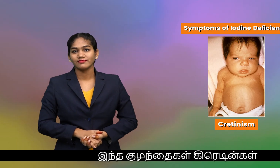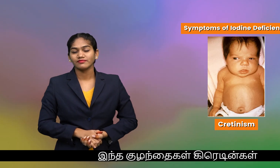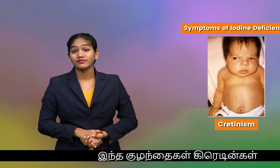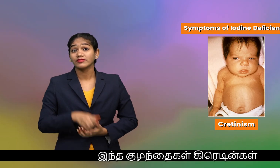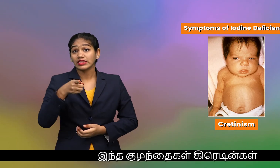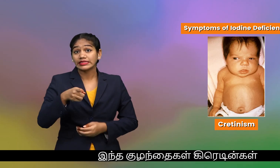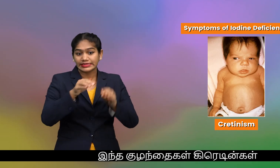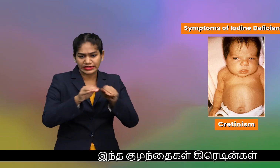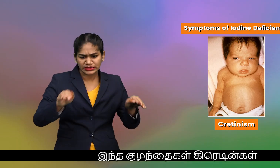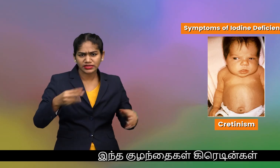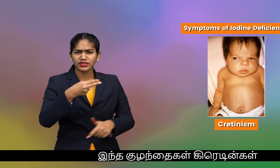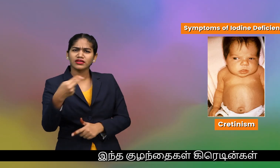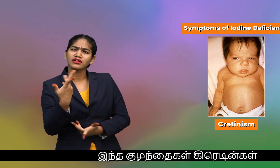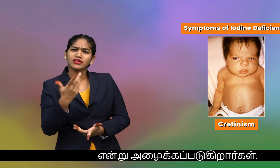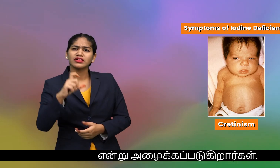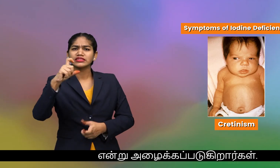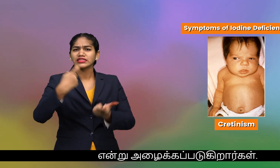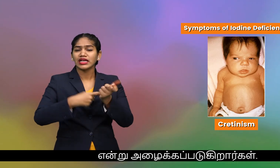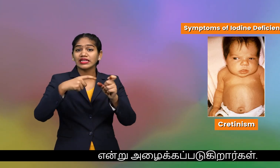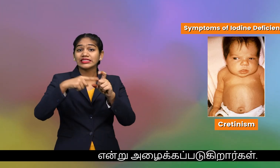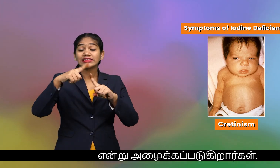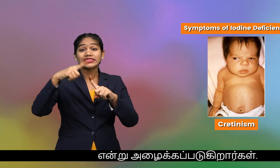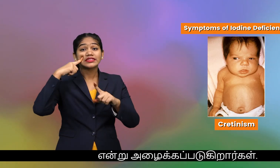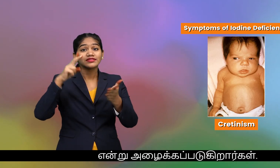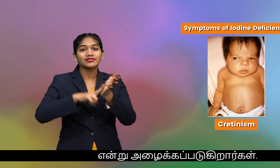இந்த குழந்தைகள் கிரெட்டினிசம் என்று அழைக்கப்படுகிறார்கள்.